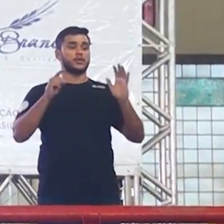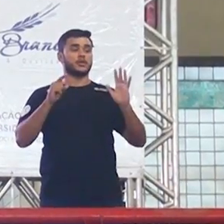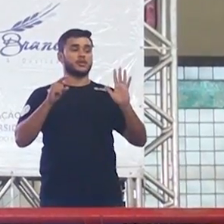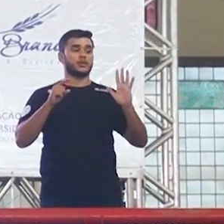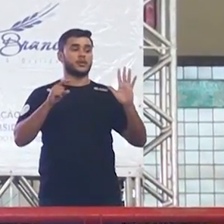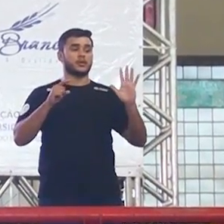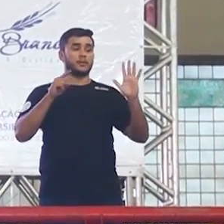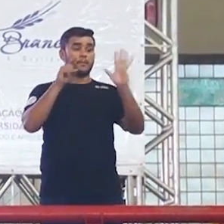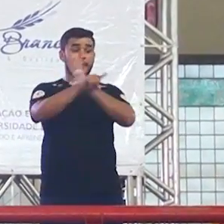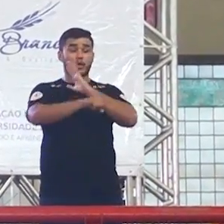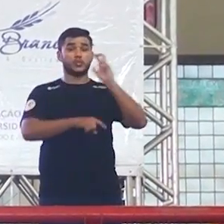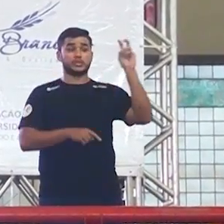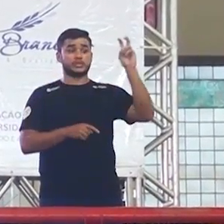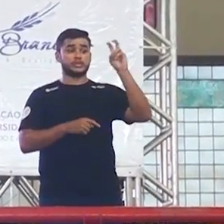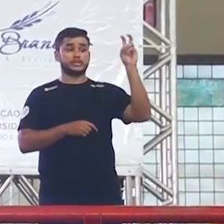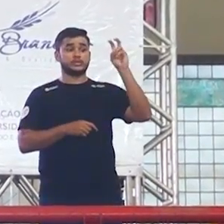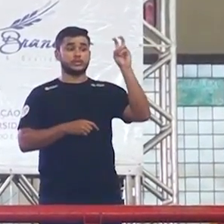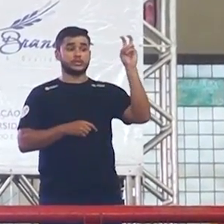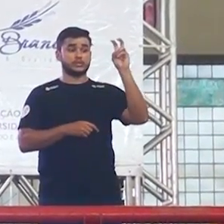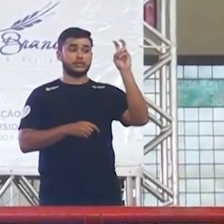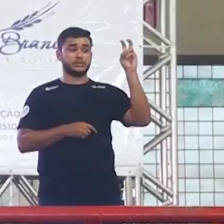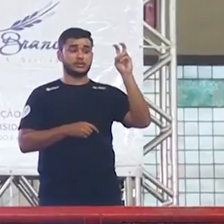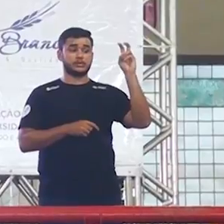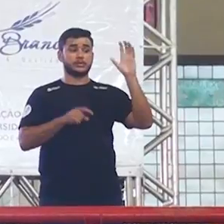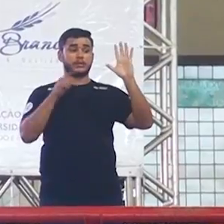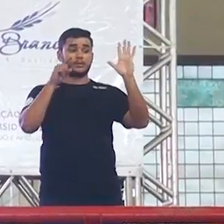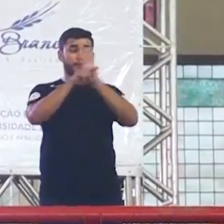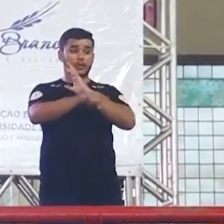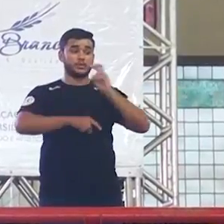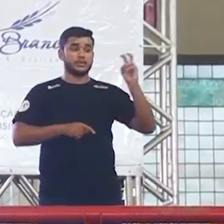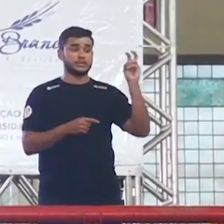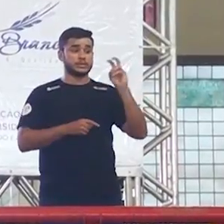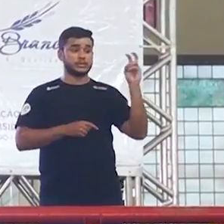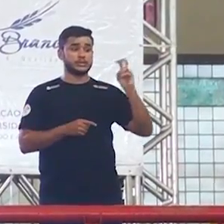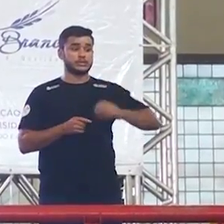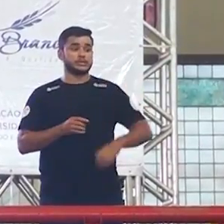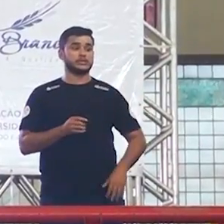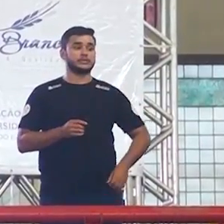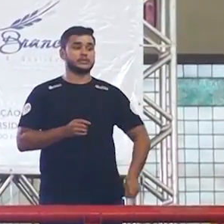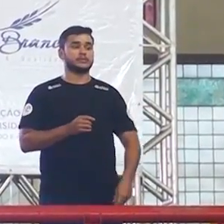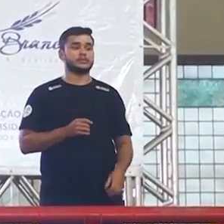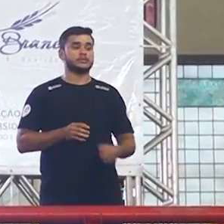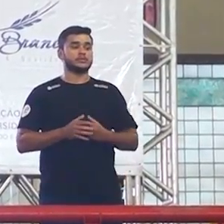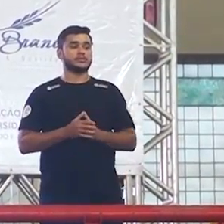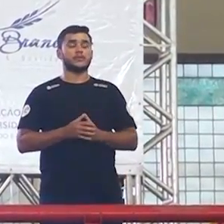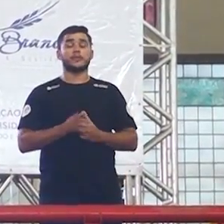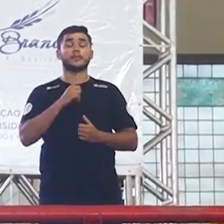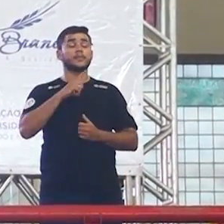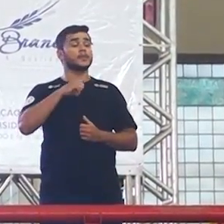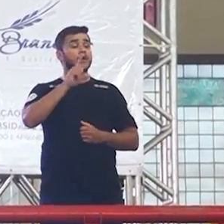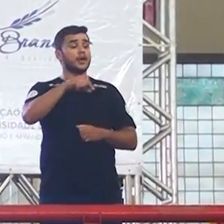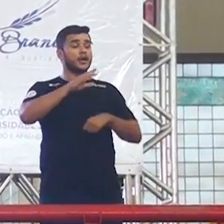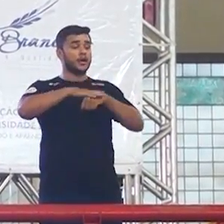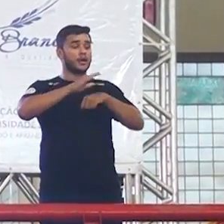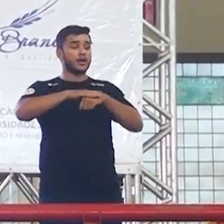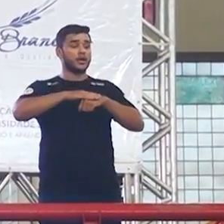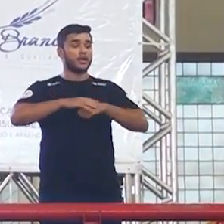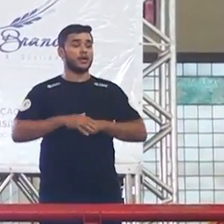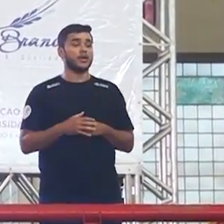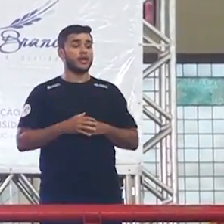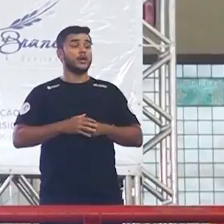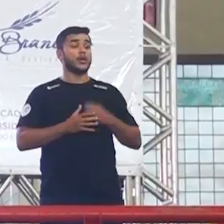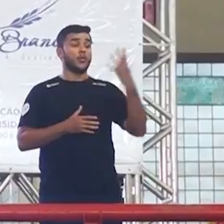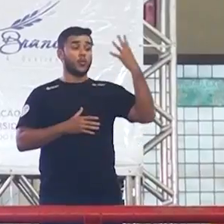concentrados. Em uma loja, a potência média máxima absorvida pelo enrolamento primário